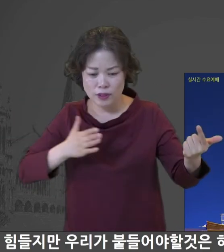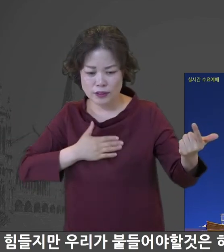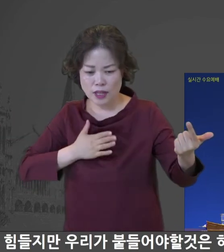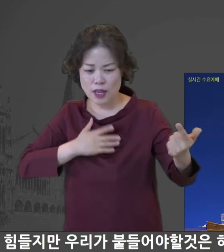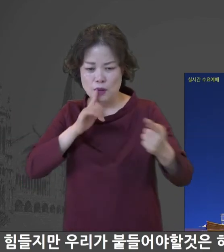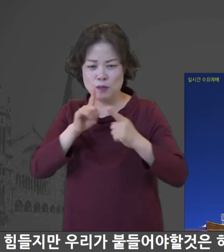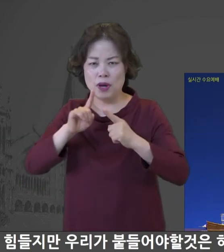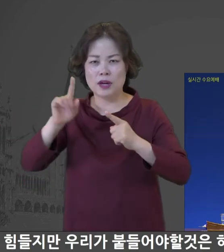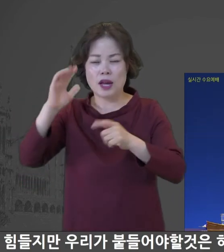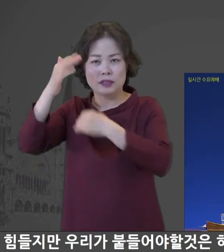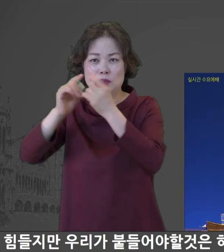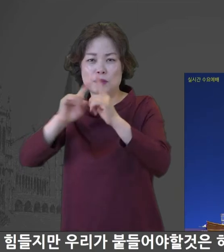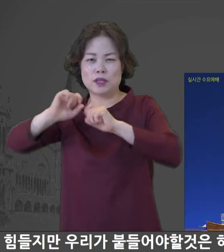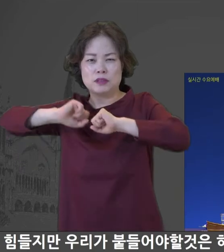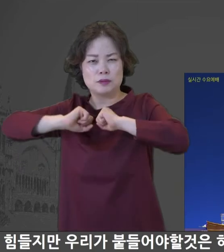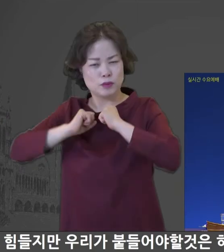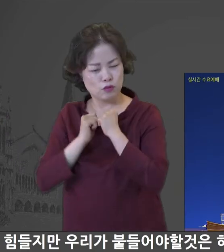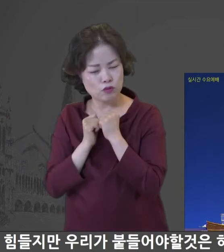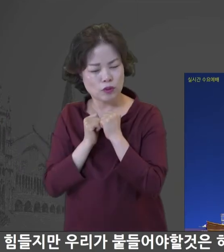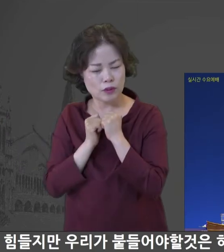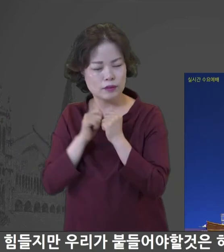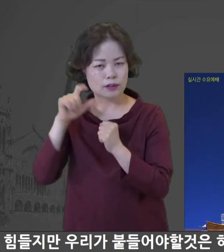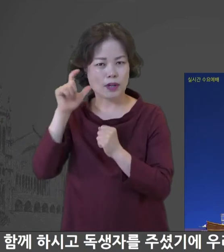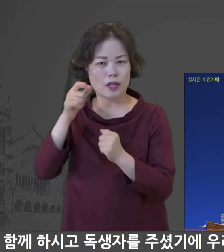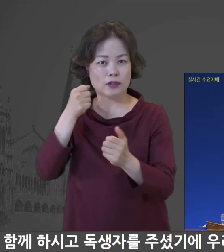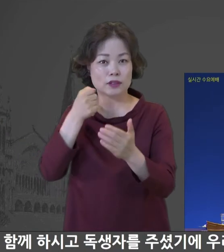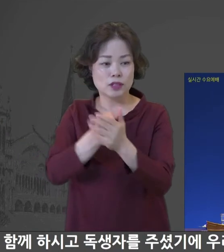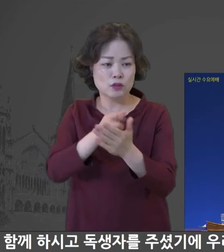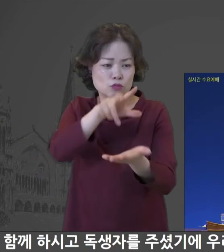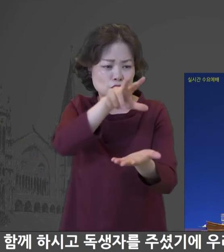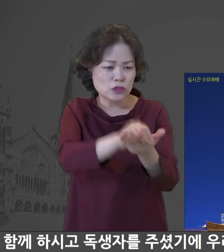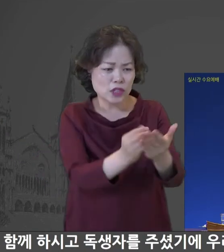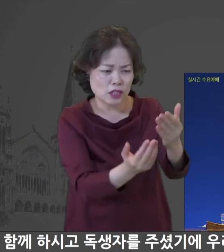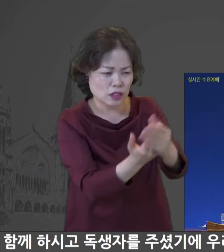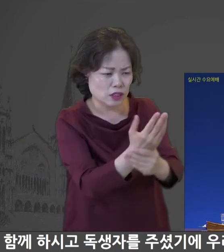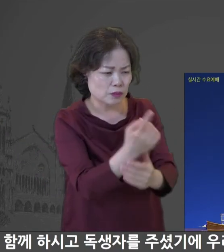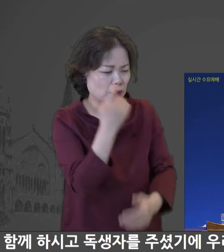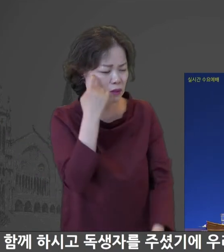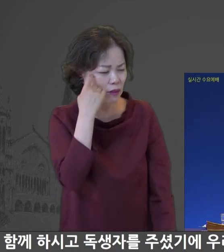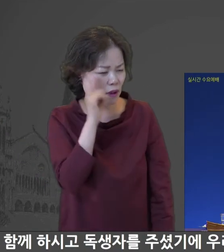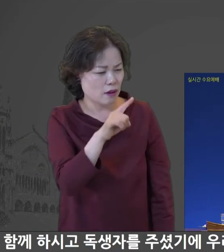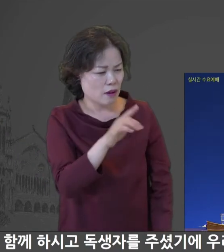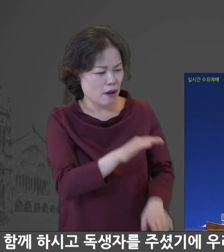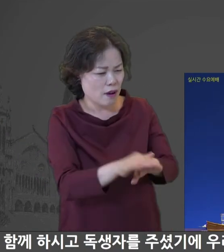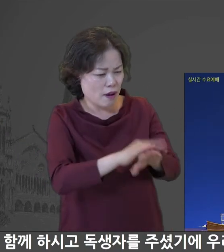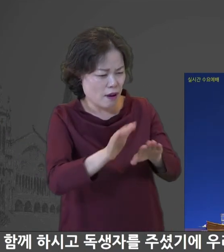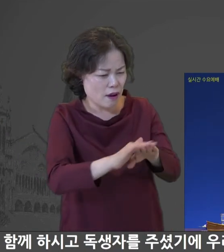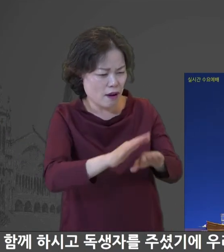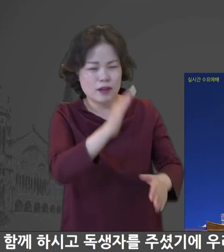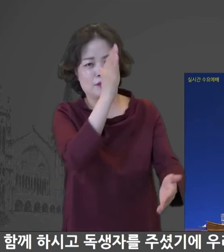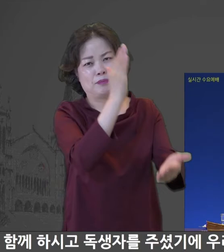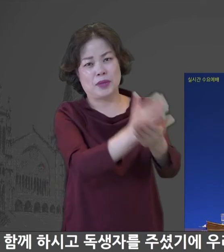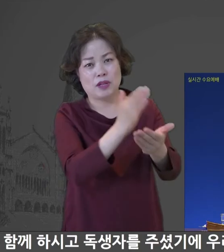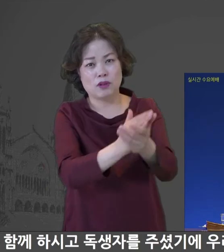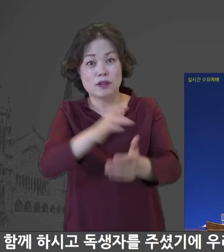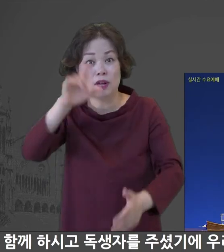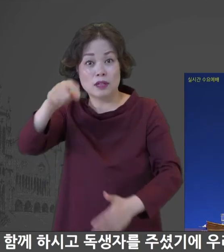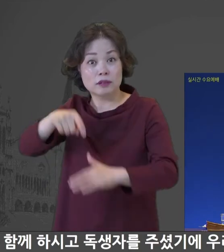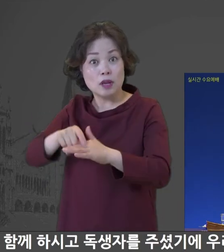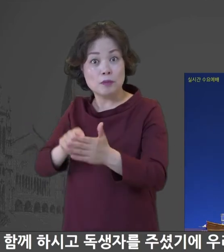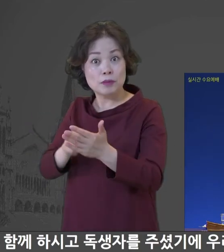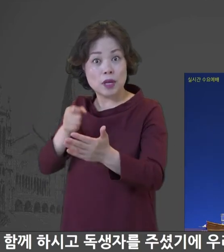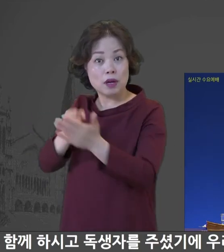말에 순종하도록 강하고 담대하라. 어떤 문제가 있을 때 그 문제만 바라보면서 그 문제를 해결하려고 하기보다는 강하고